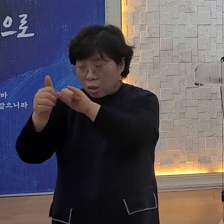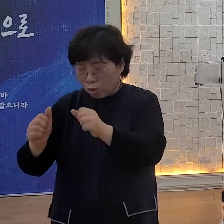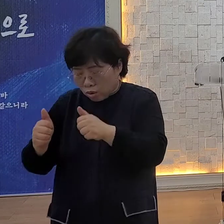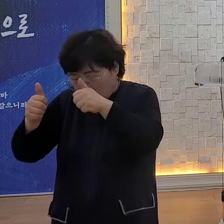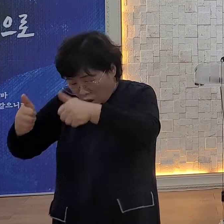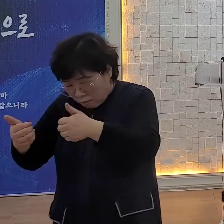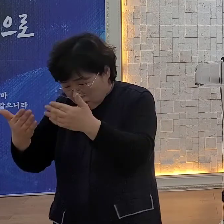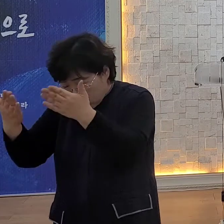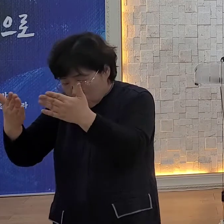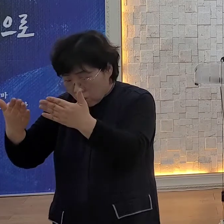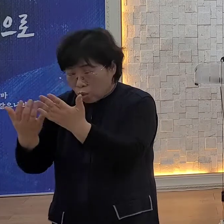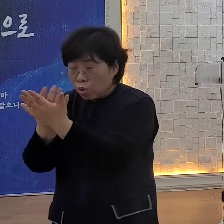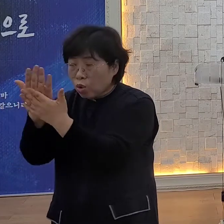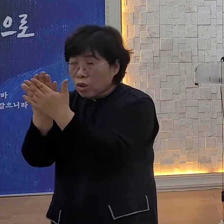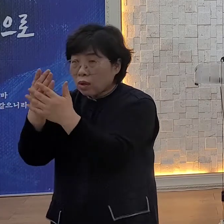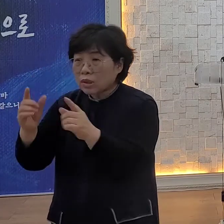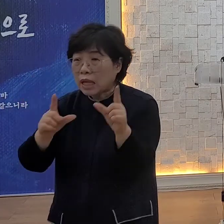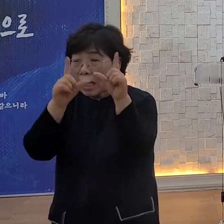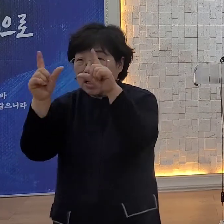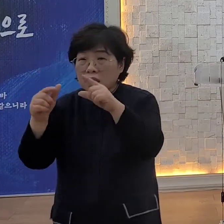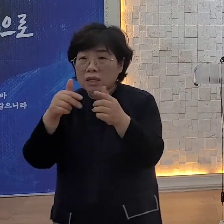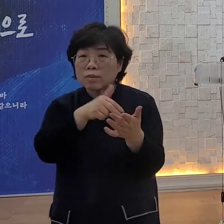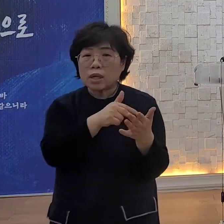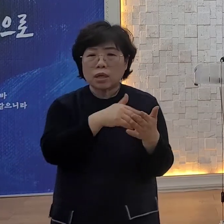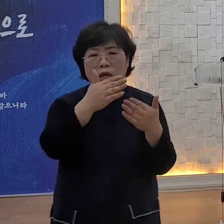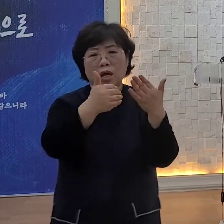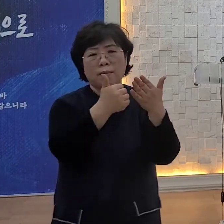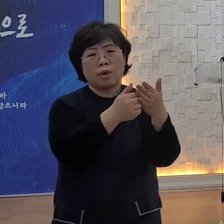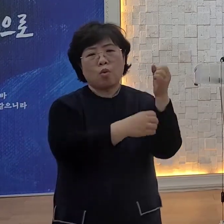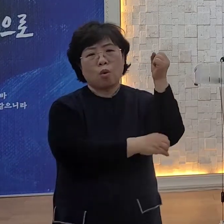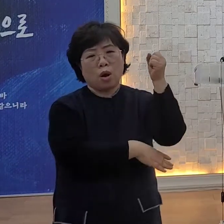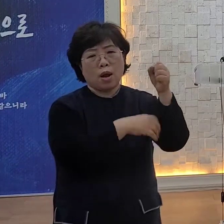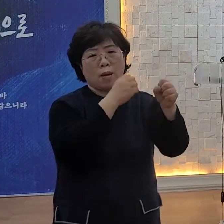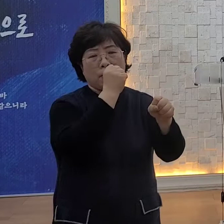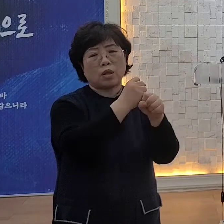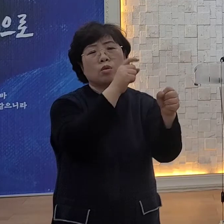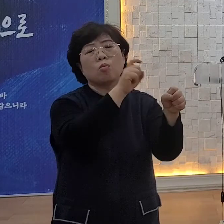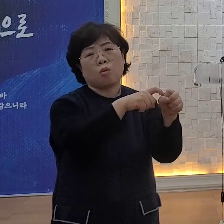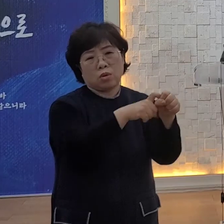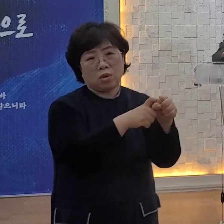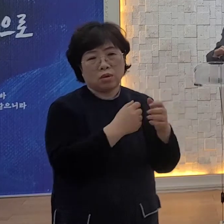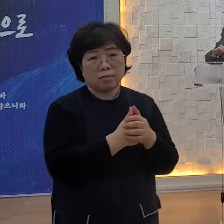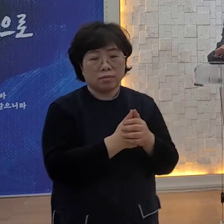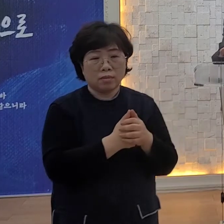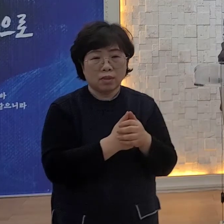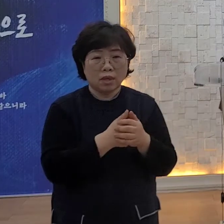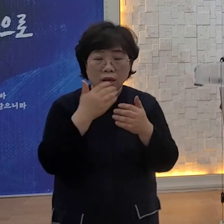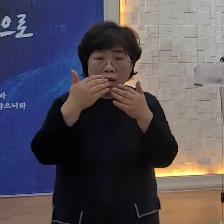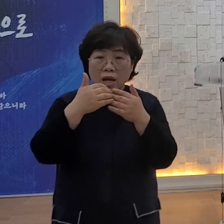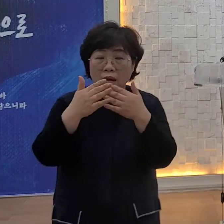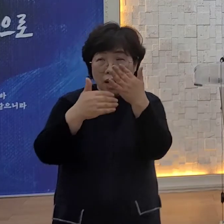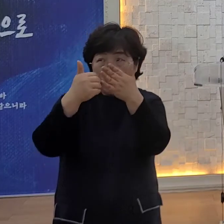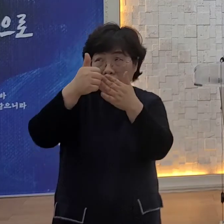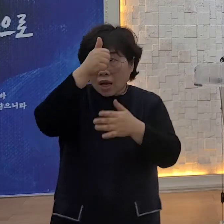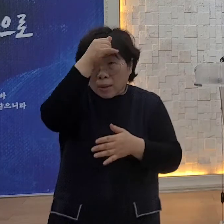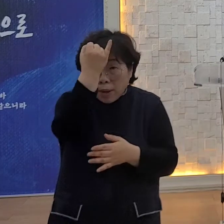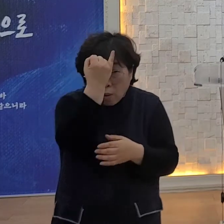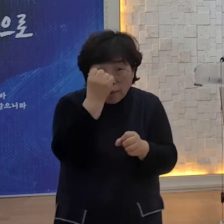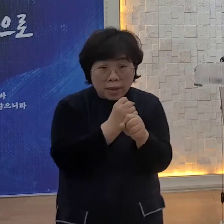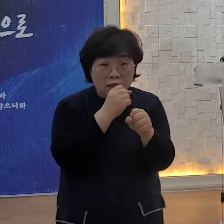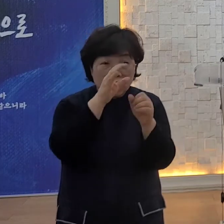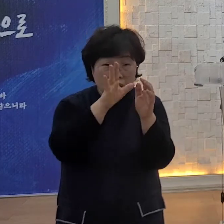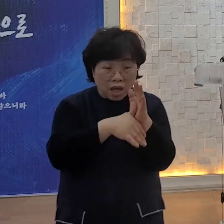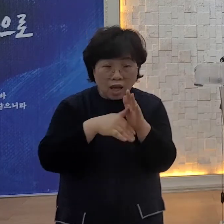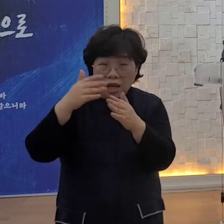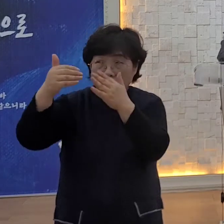교제하는 삶. 이게 우리의 매뉴얼이란 말이죠. 원래 아담과 하와를 만드셔서 너와 나가 이렇게 교제하고